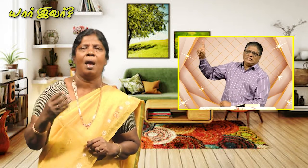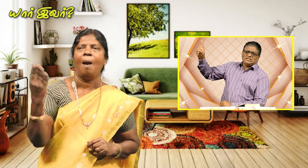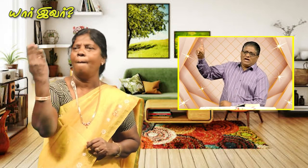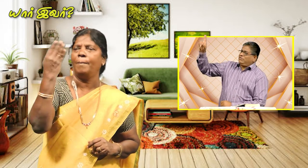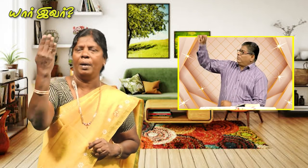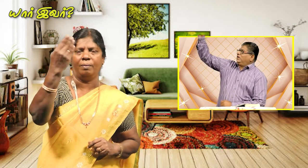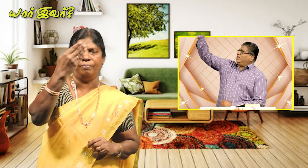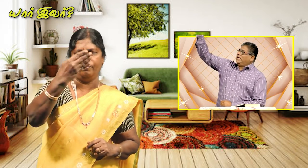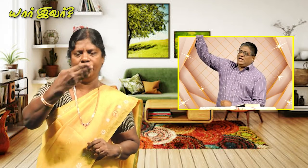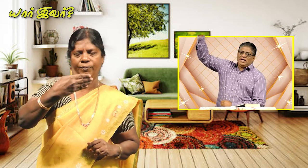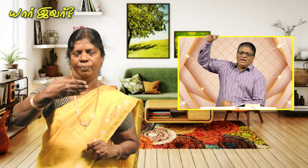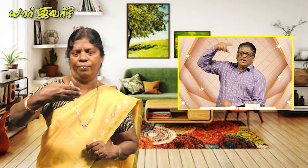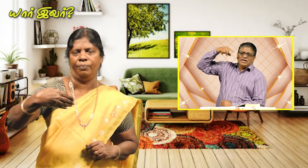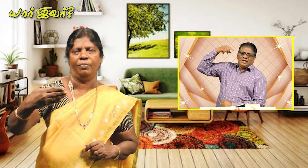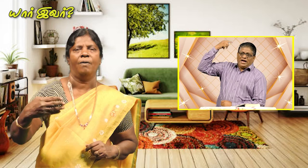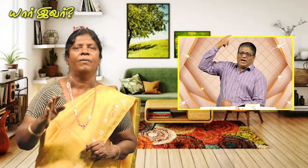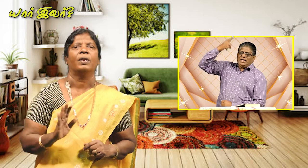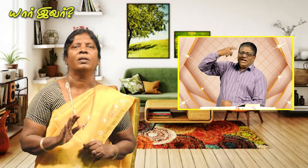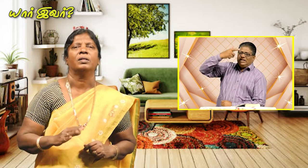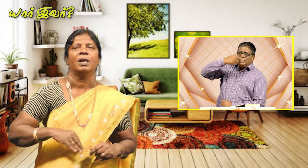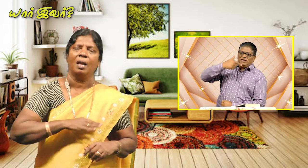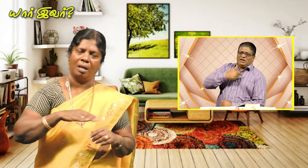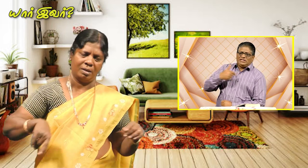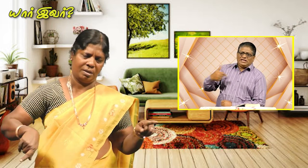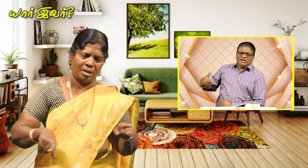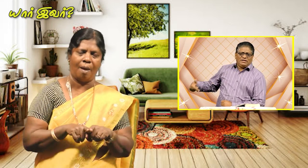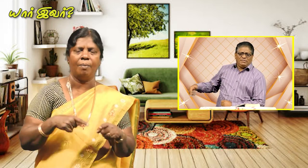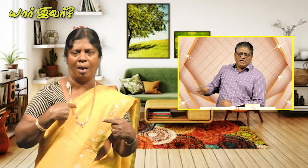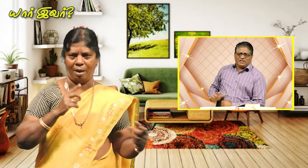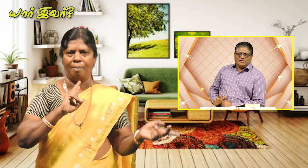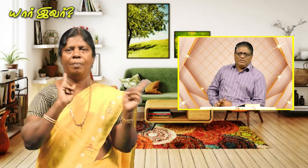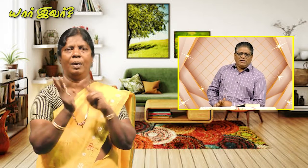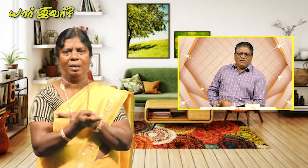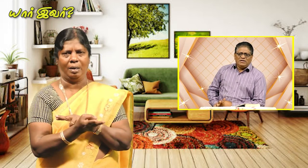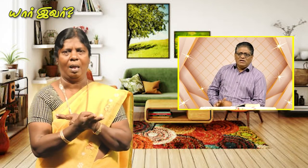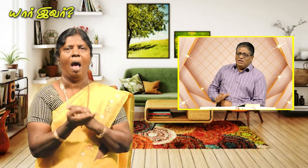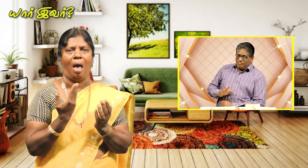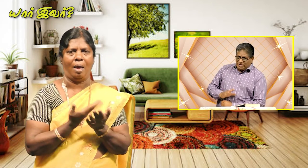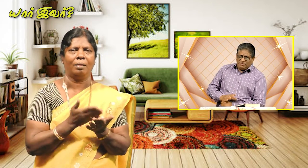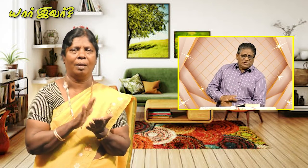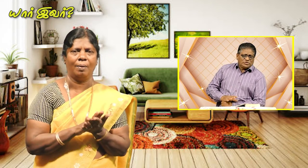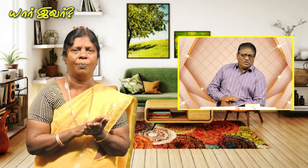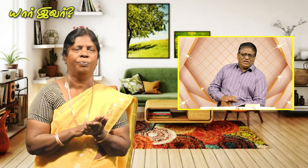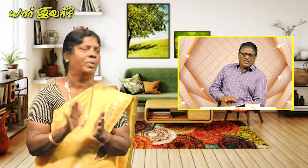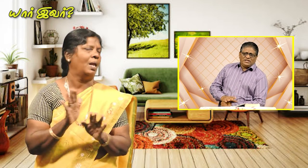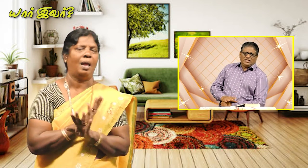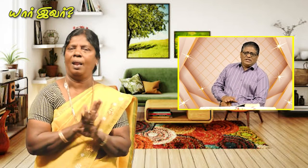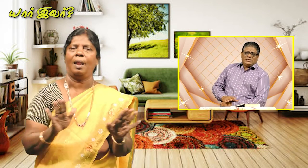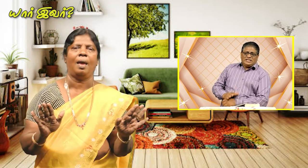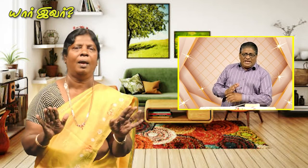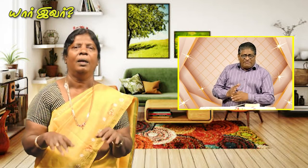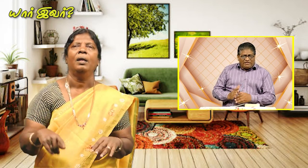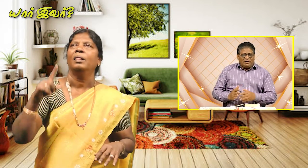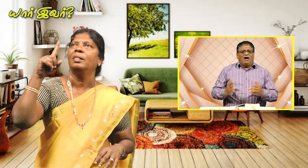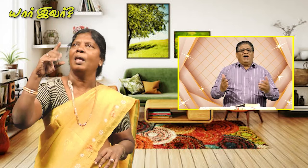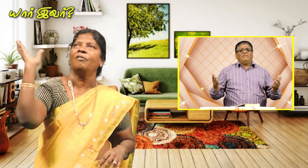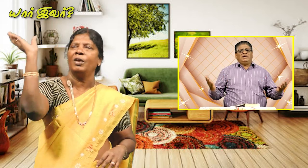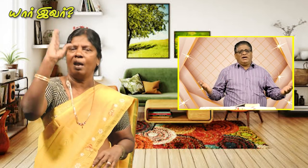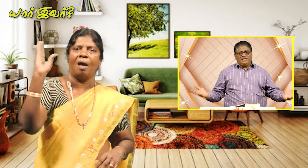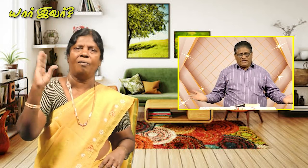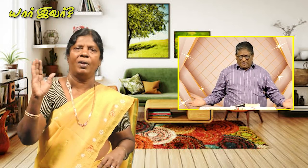படம் வரைஞ்சி அவரை மாதிரியே நானும் எல்லாத்தையும் என்னை மாத்திக்கிறது அப்படின்னு அர்த்தமா? பைபிள் சொல்லுகிறது,